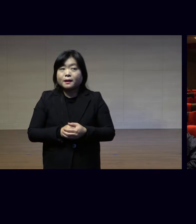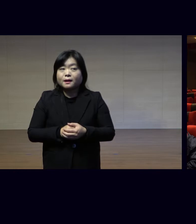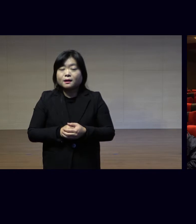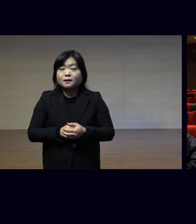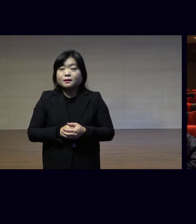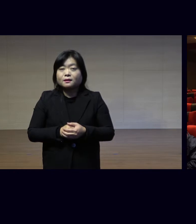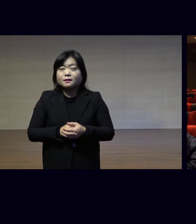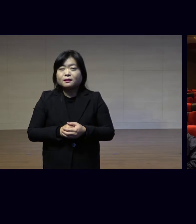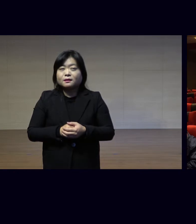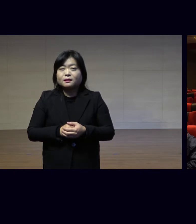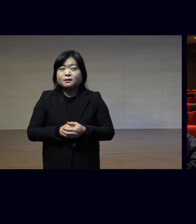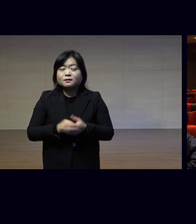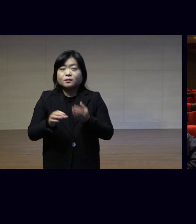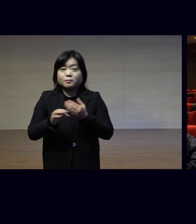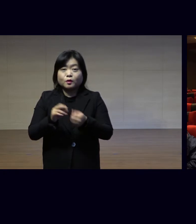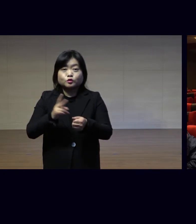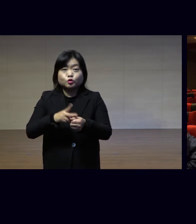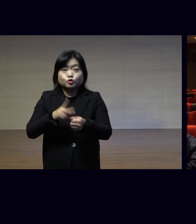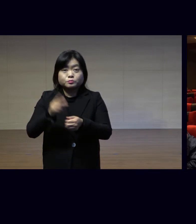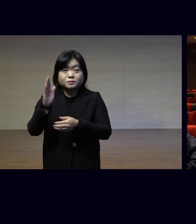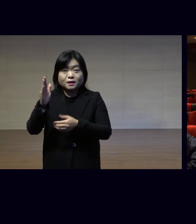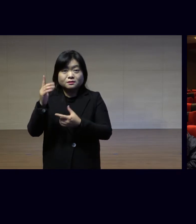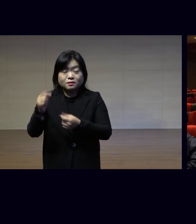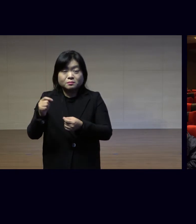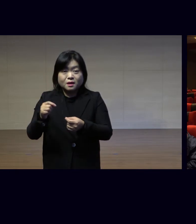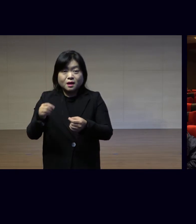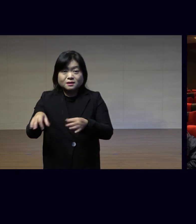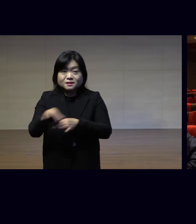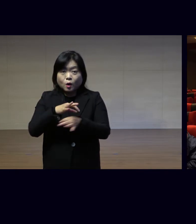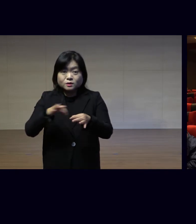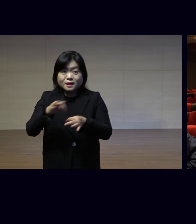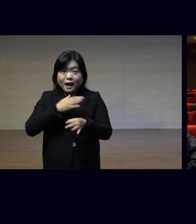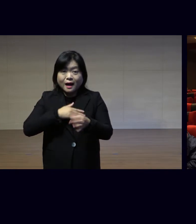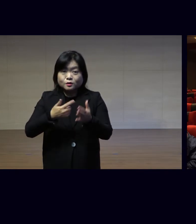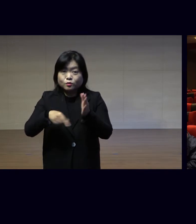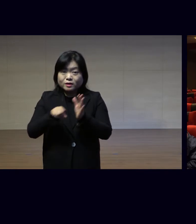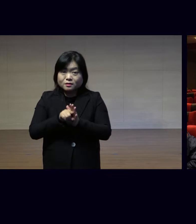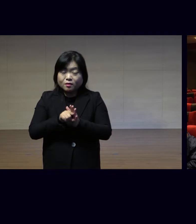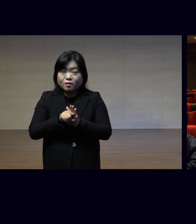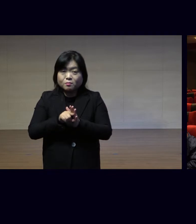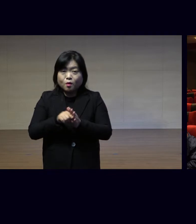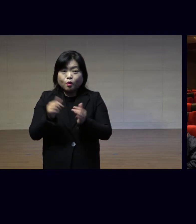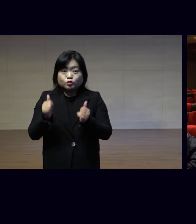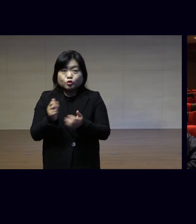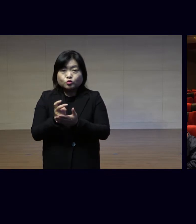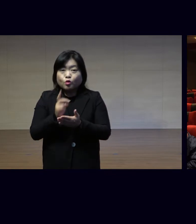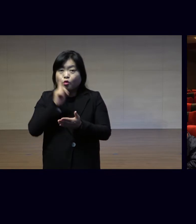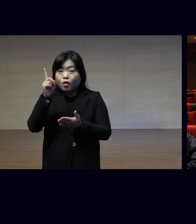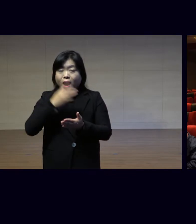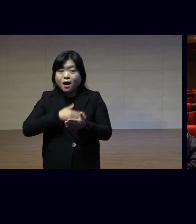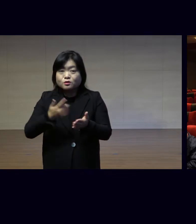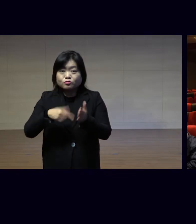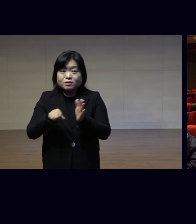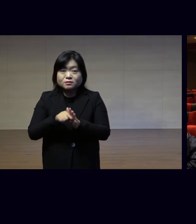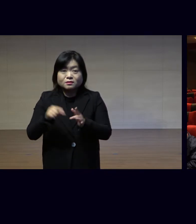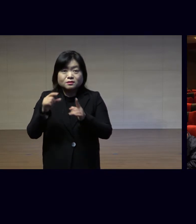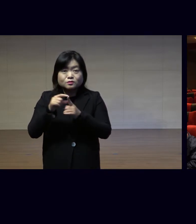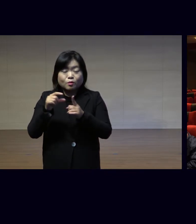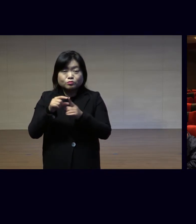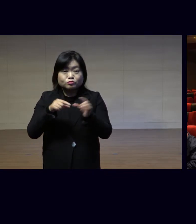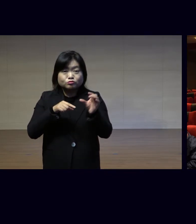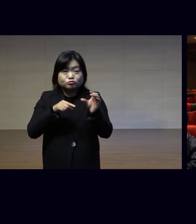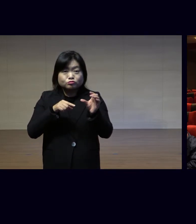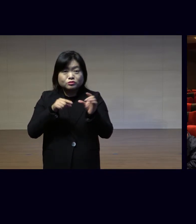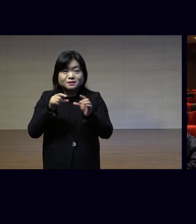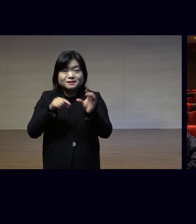교수님 강의처럼 경제를 좀 알기 위해서 혹은 소송을 알기 위해서 전문 용어를 배웠느냐, 그러면